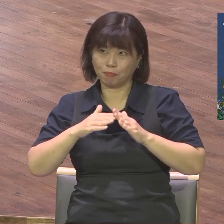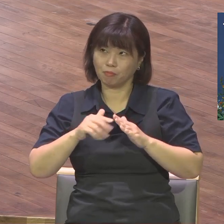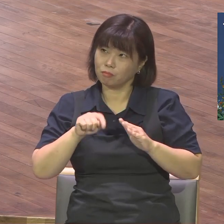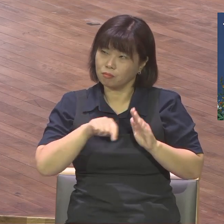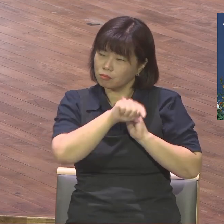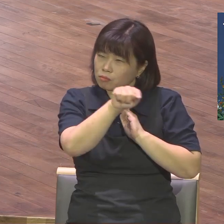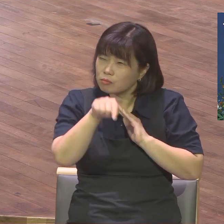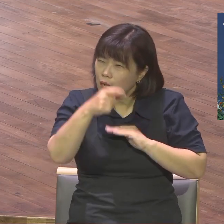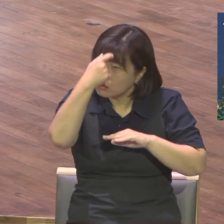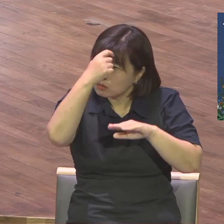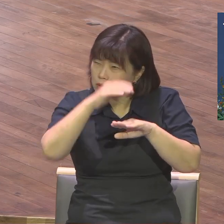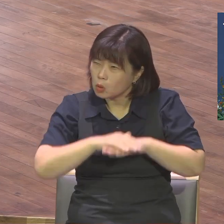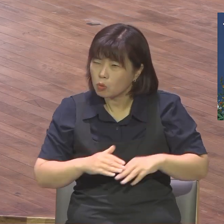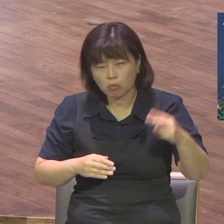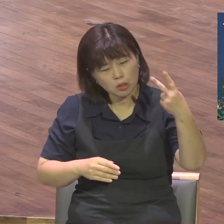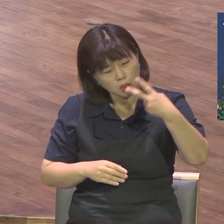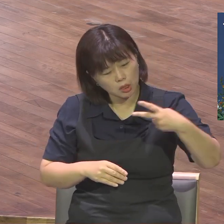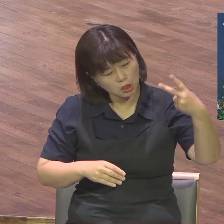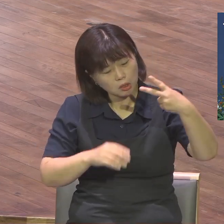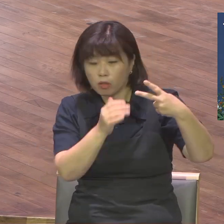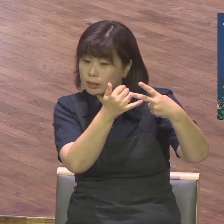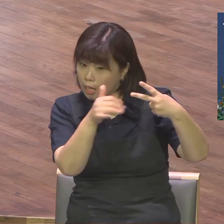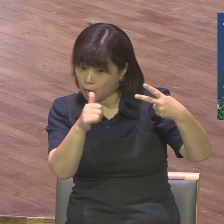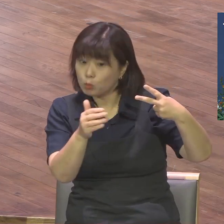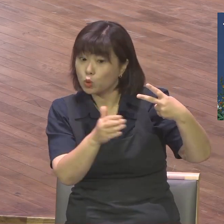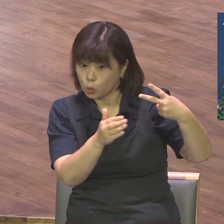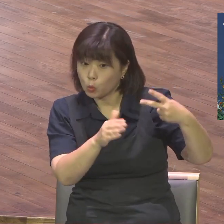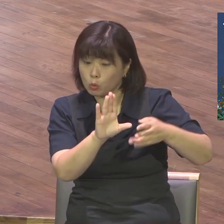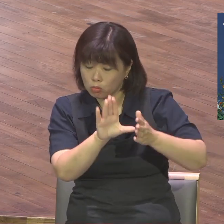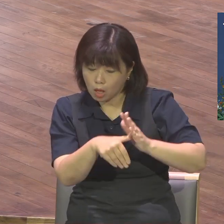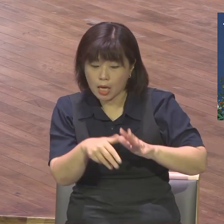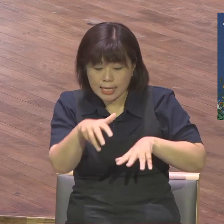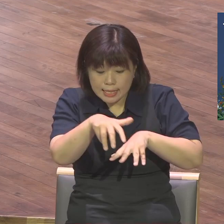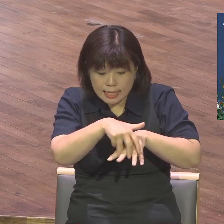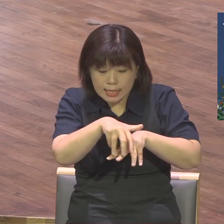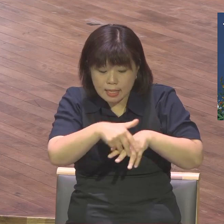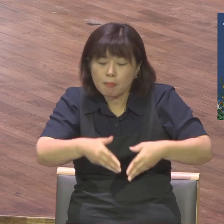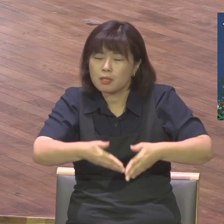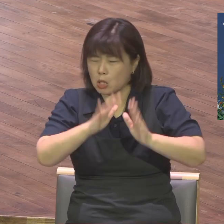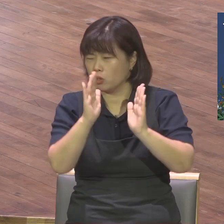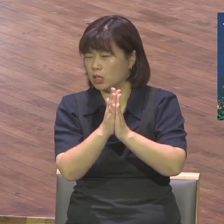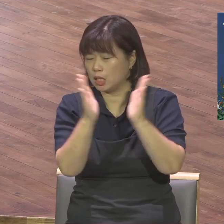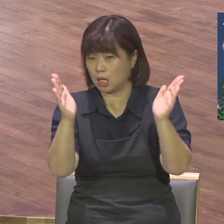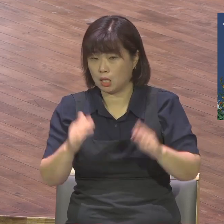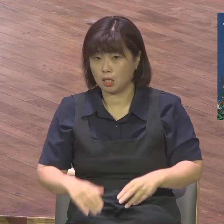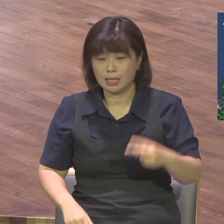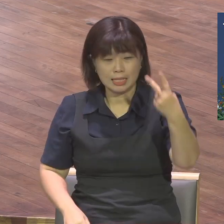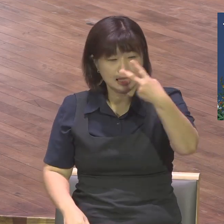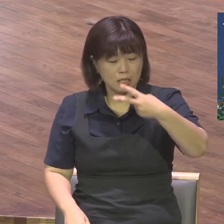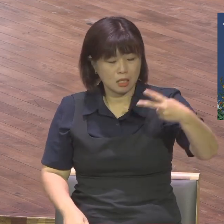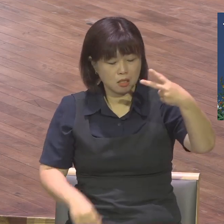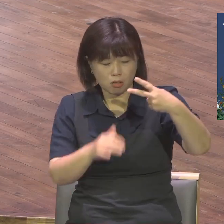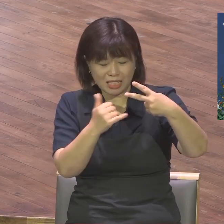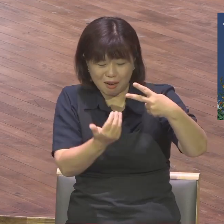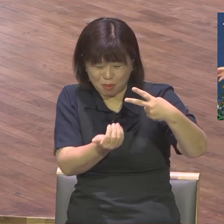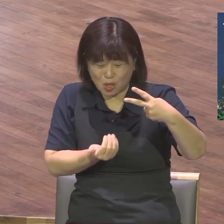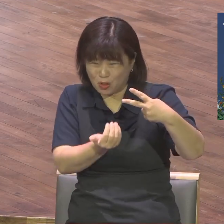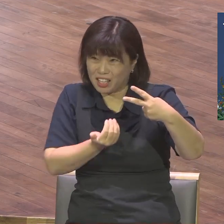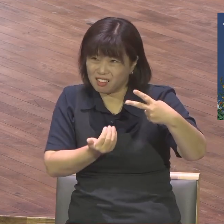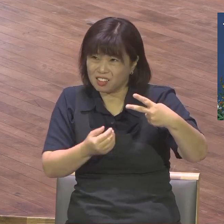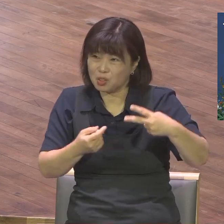2,000명이 출석하니까 시스템이 하나씩 서서히 갖춰지기 시작하더라고. 그전에는 안 돼. 하루살이야 그냥. 이따가 없어지, 이따가